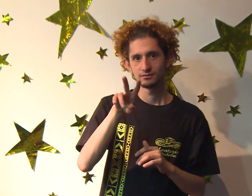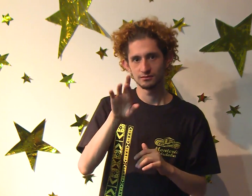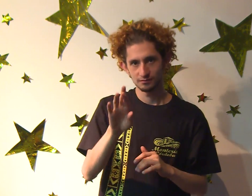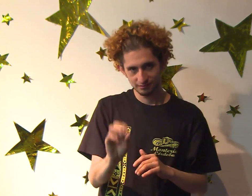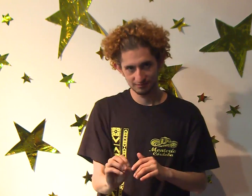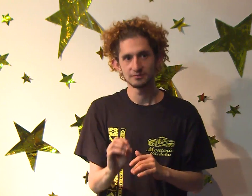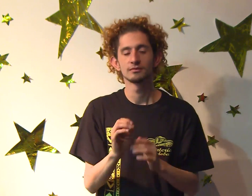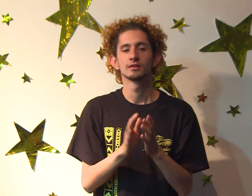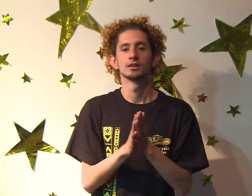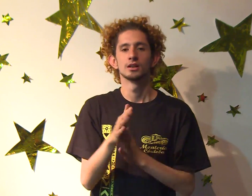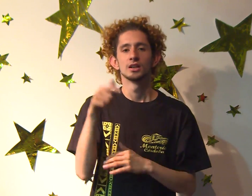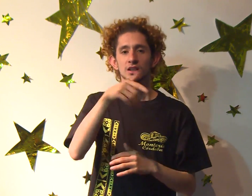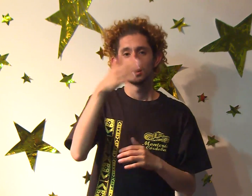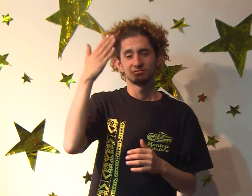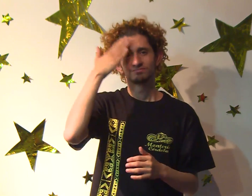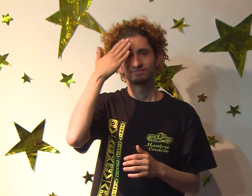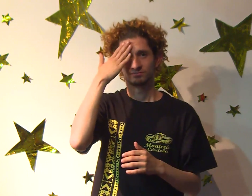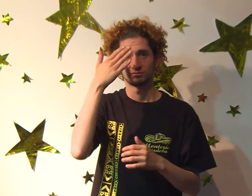centro de relevo,